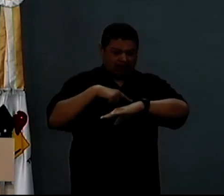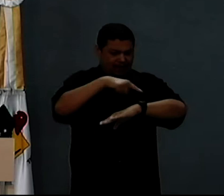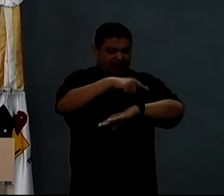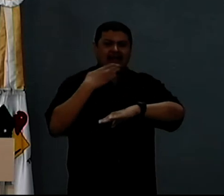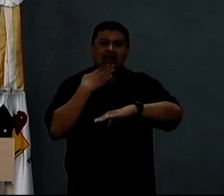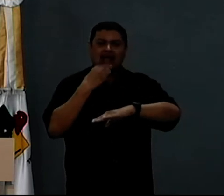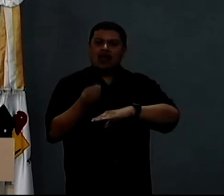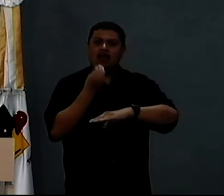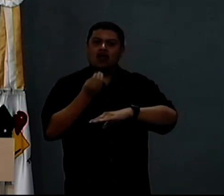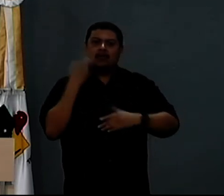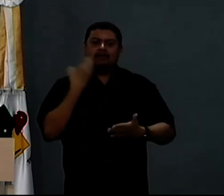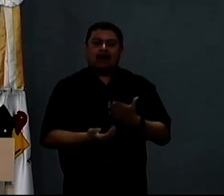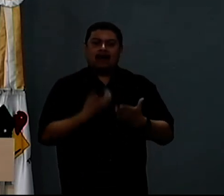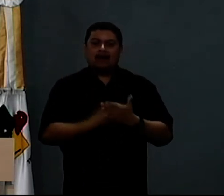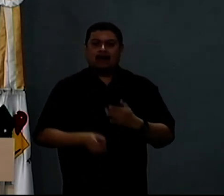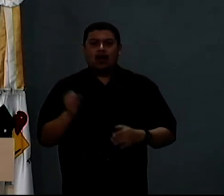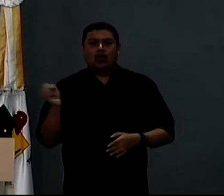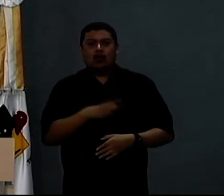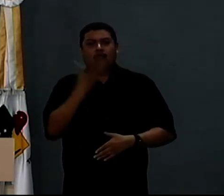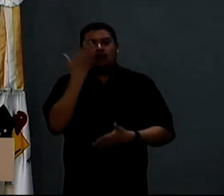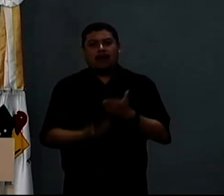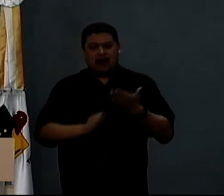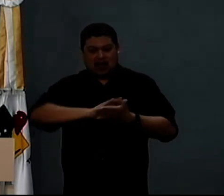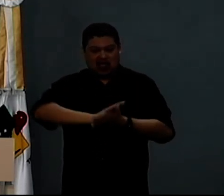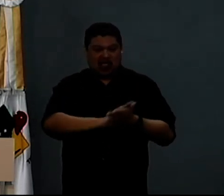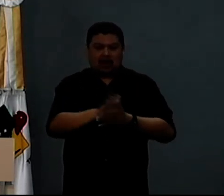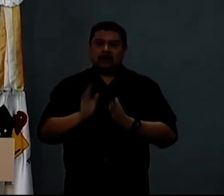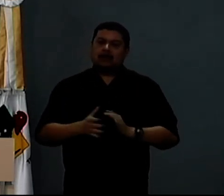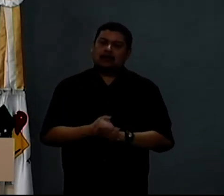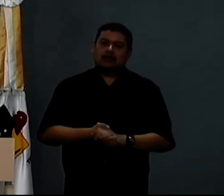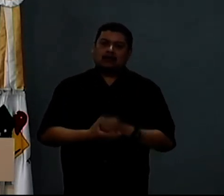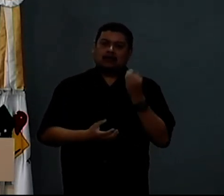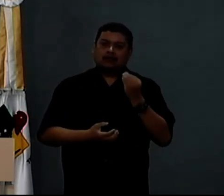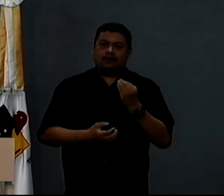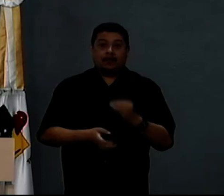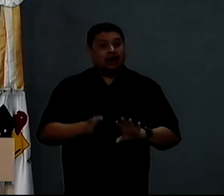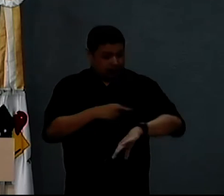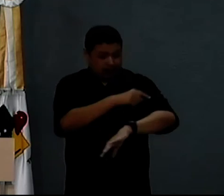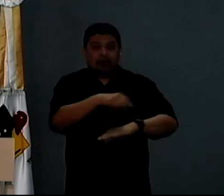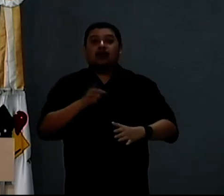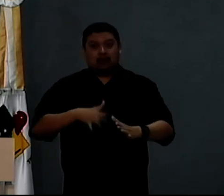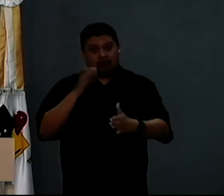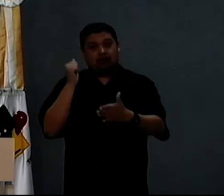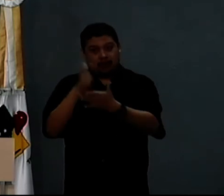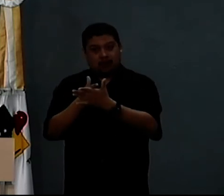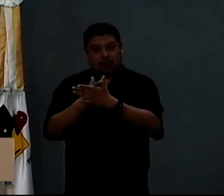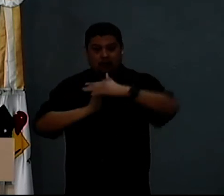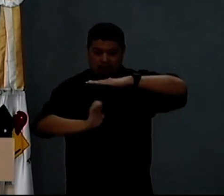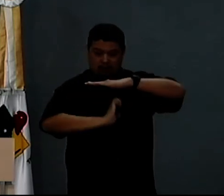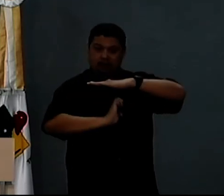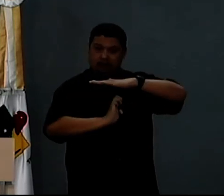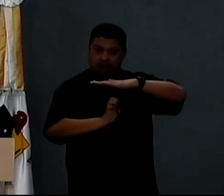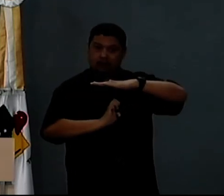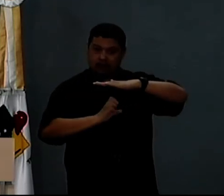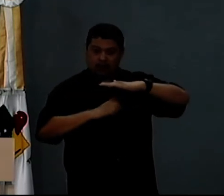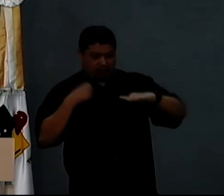está feio, feio mesmo. Está farelando à toa, não passa ninguém por cima. E foi pago, a empresa recebeu por aquilo ali. E quem